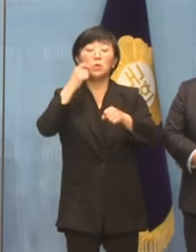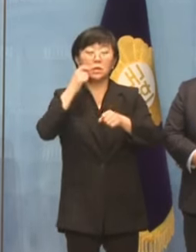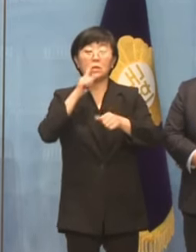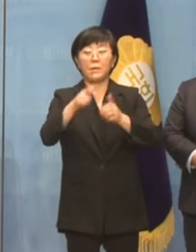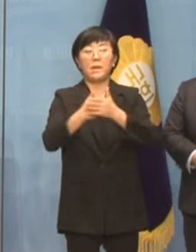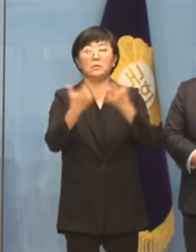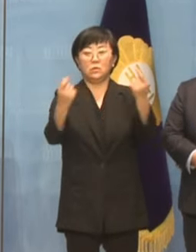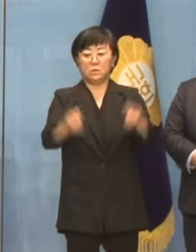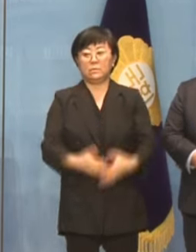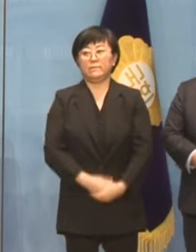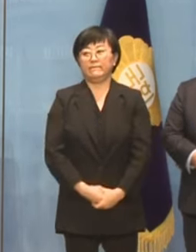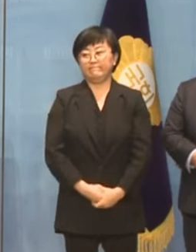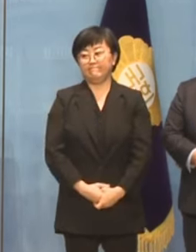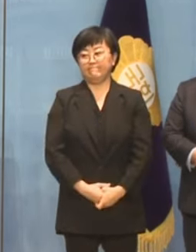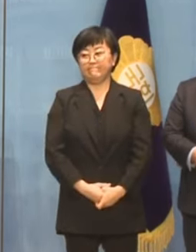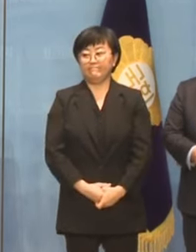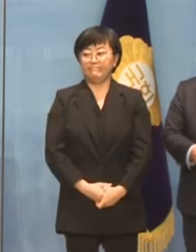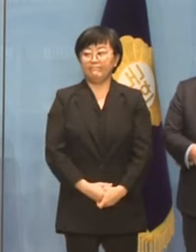외치는 형국입니다.